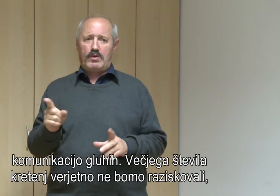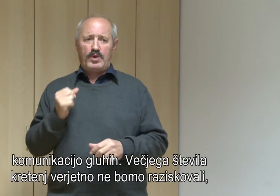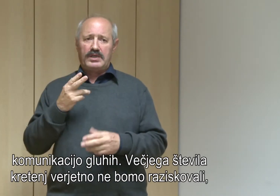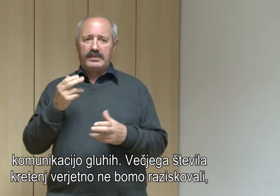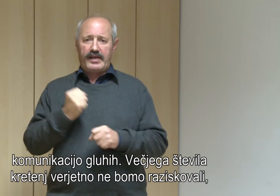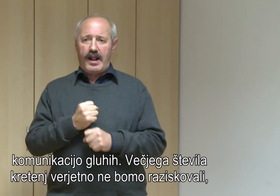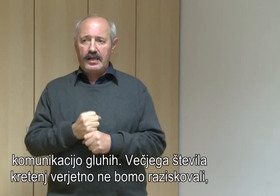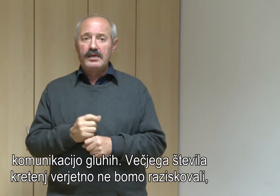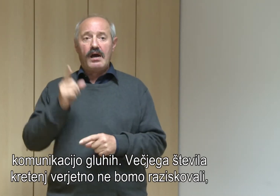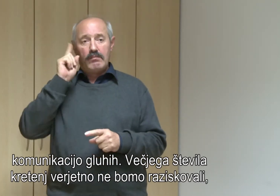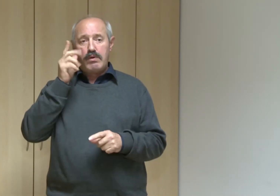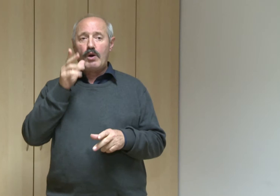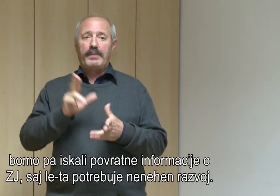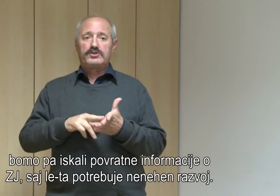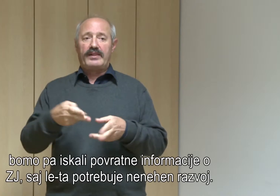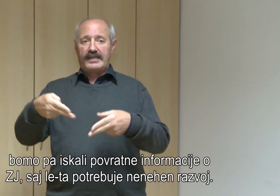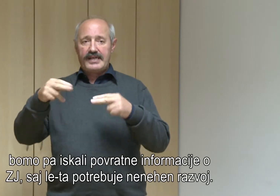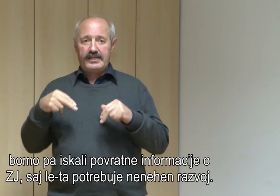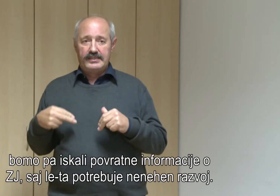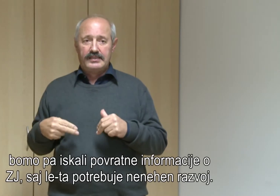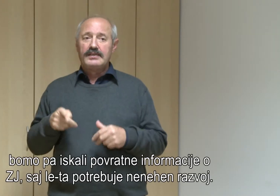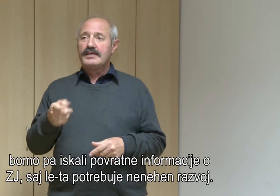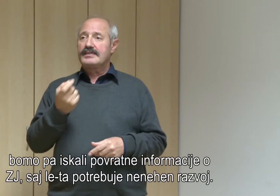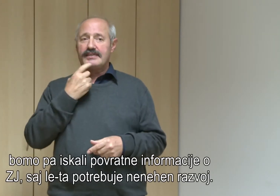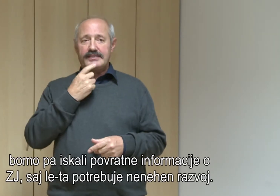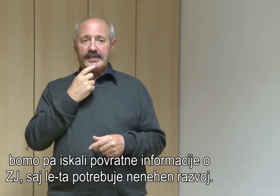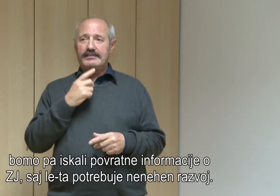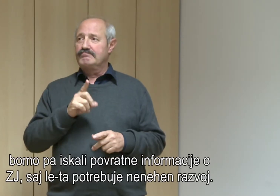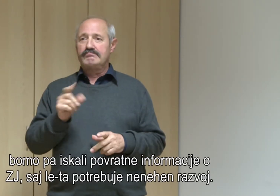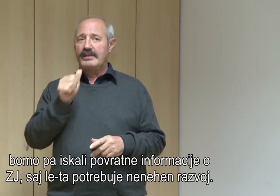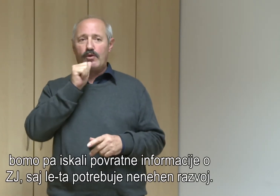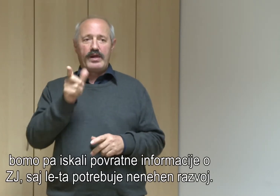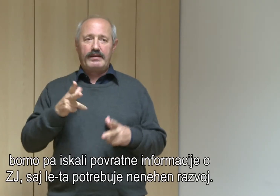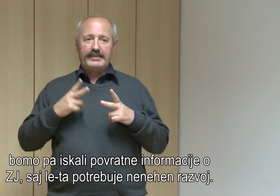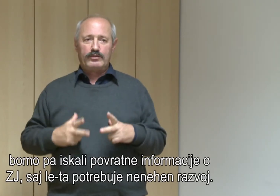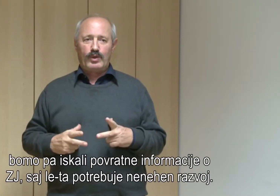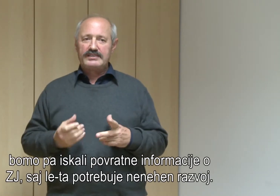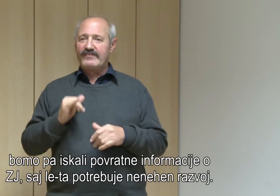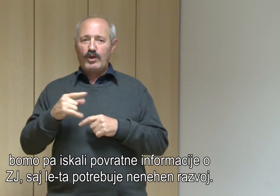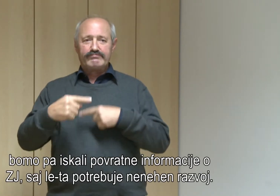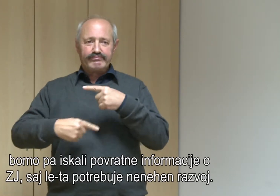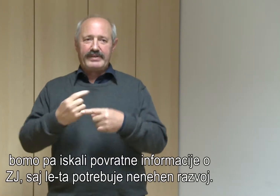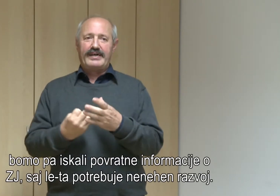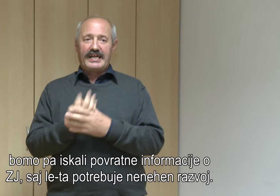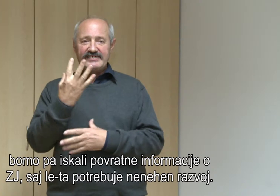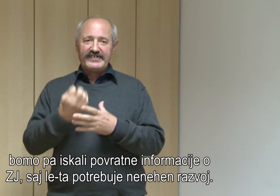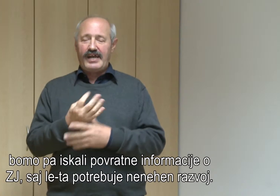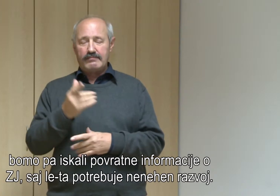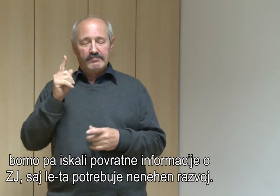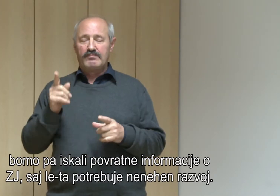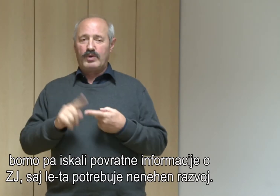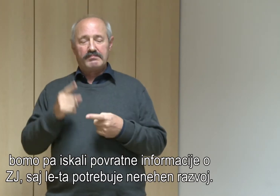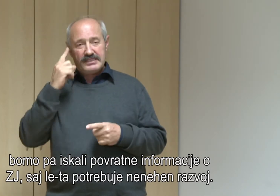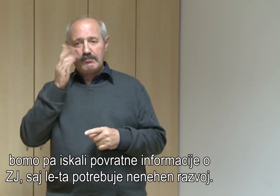ne bomo pa se ne zdaj, ne pojene meruje,